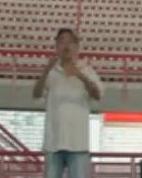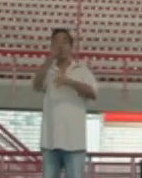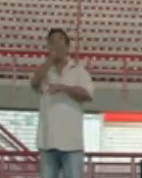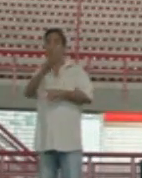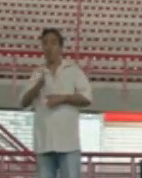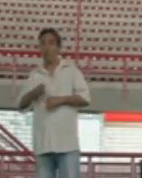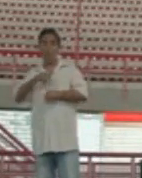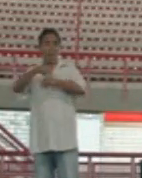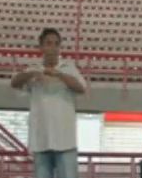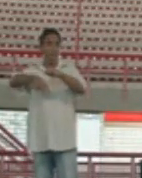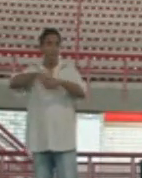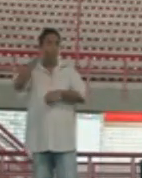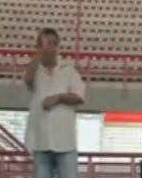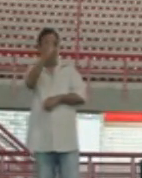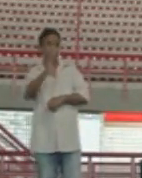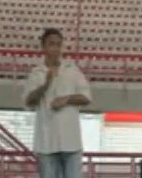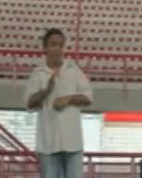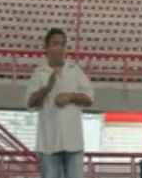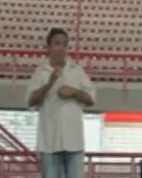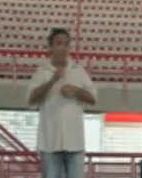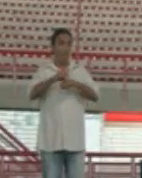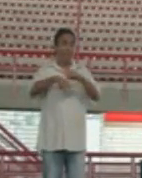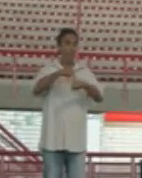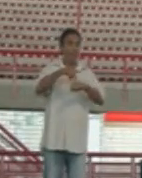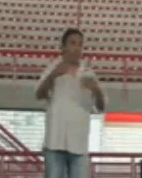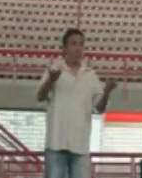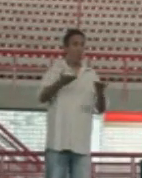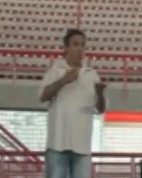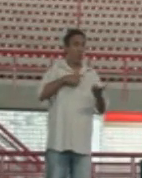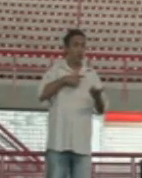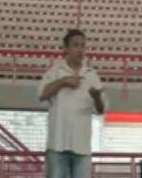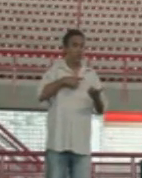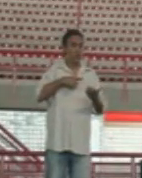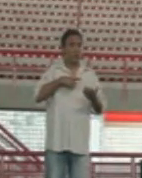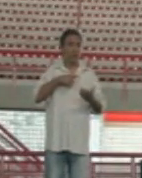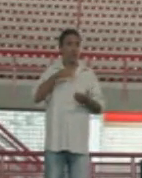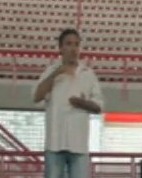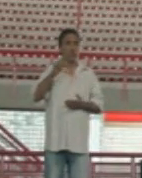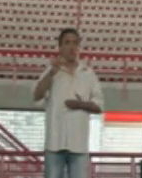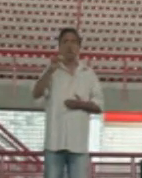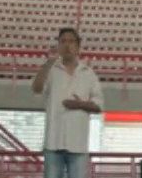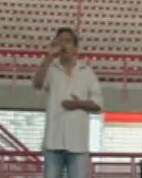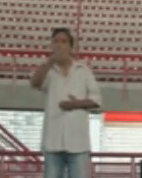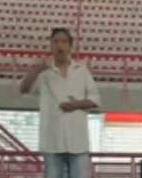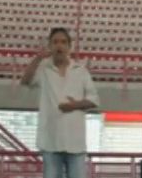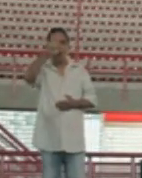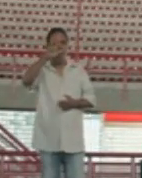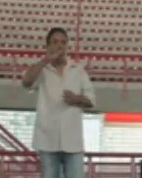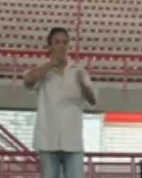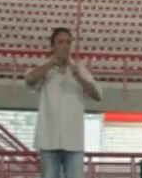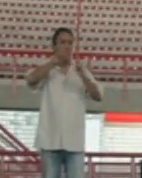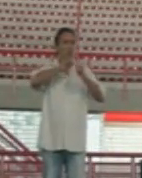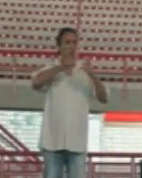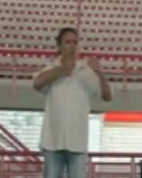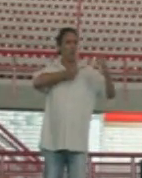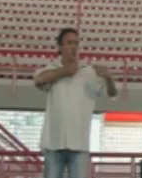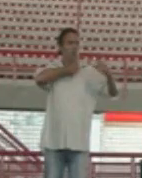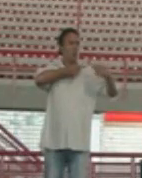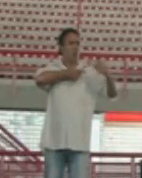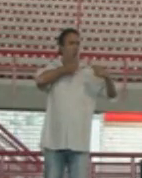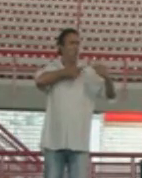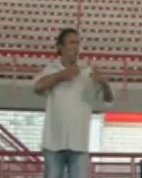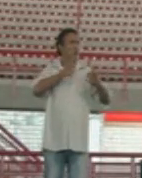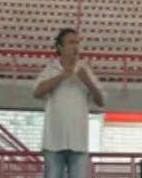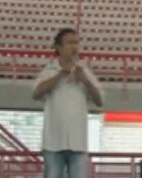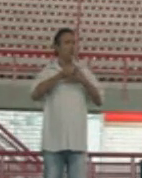temos hoje, qual é a sua realidade geográfica, populacional, econômica, política.